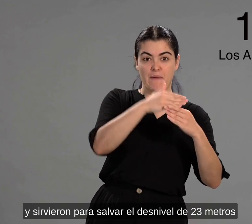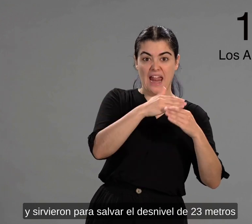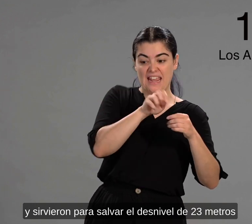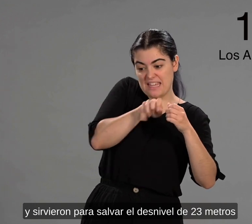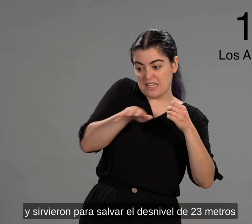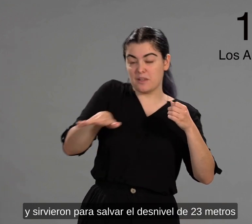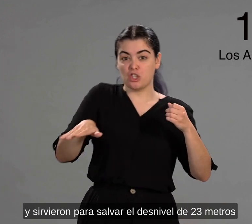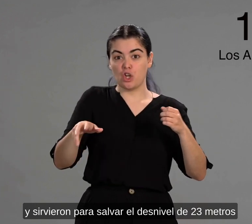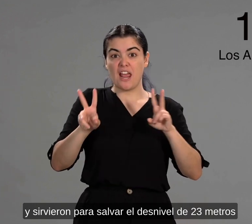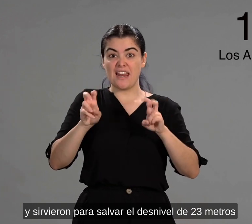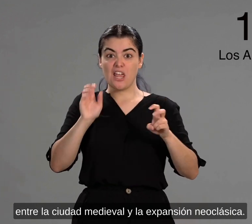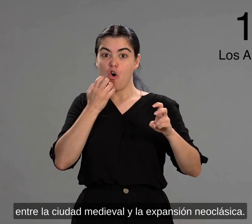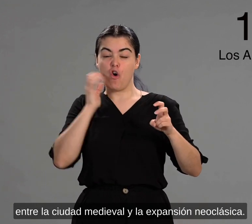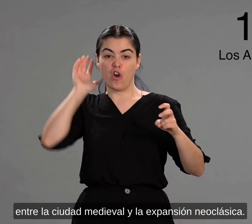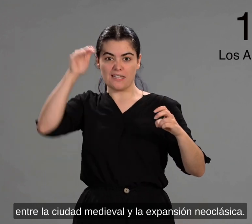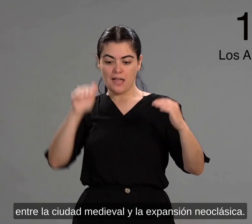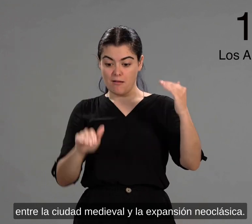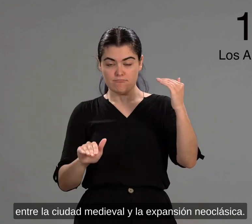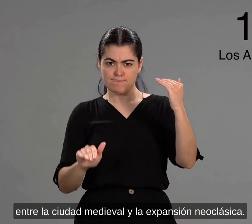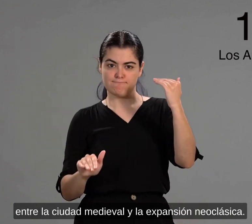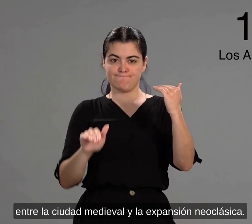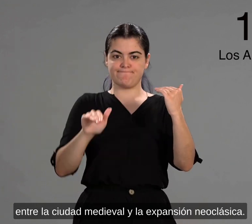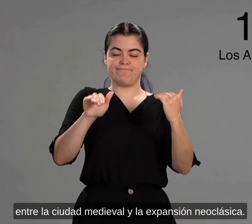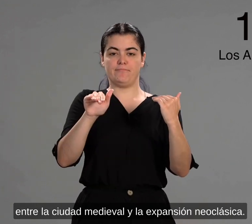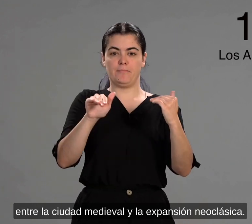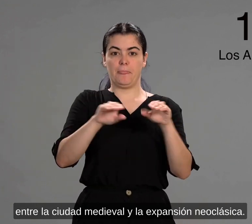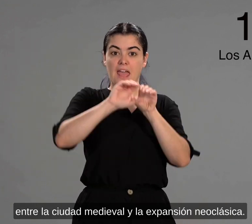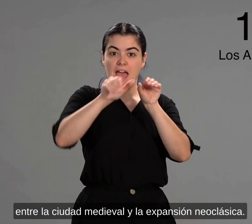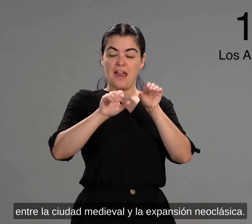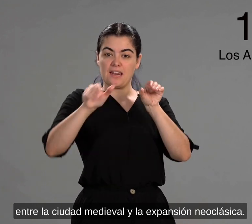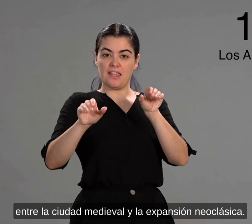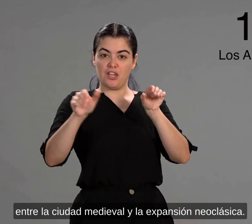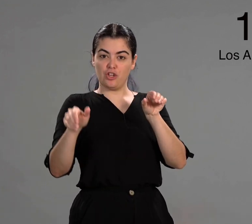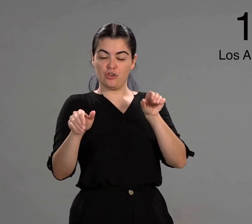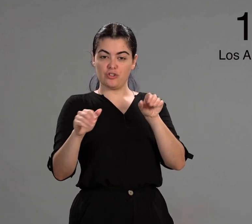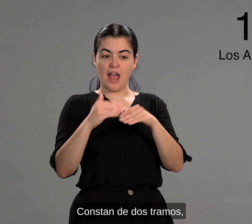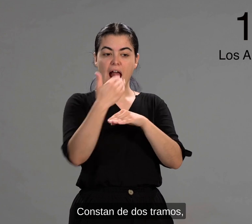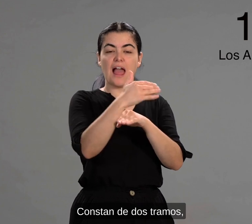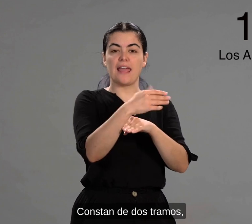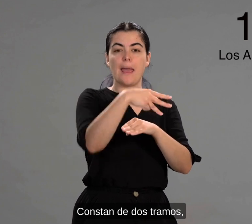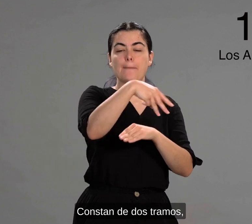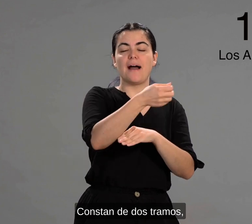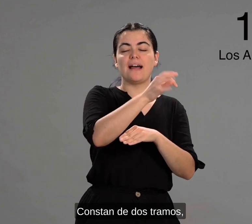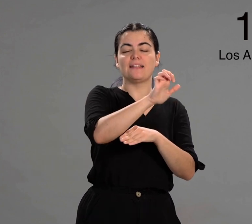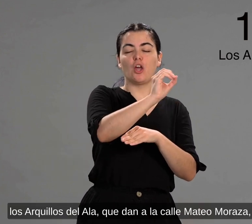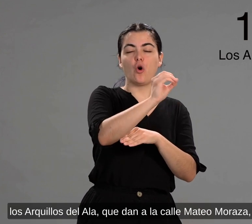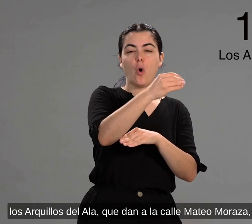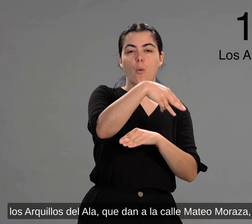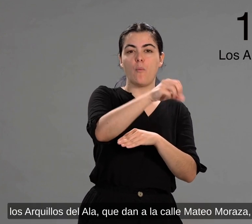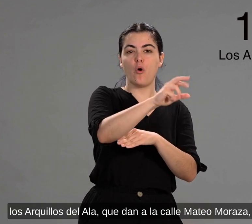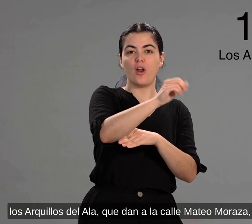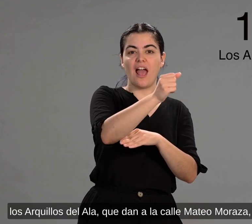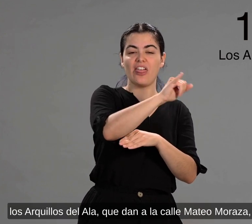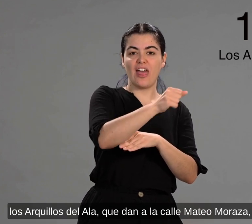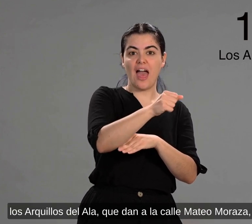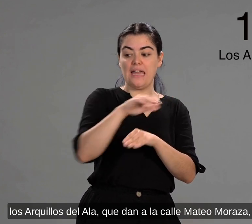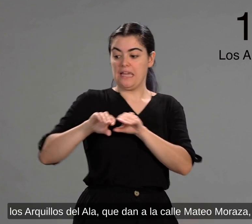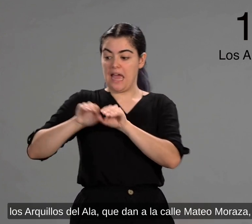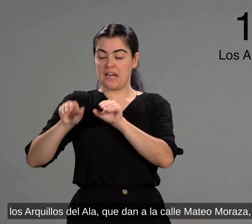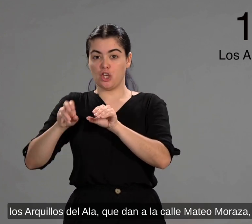desnivel de 23 metros entre la ciudad medieval y la expansión neoclásica. Constan de dos tramos, los arquillos del ala, que dan a la calle